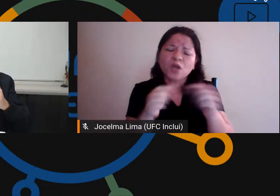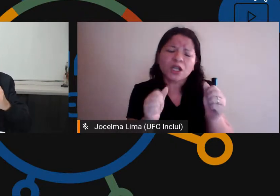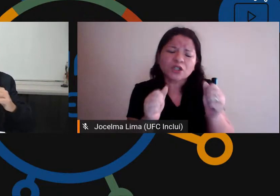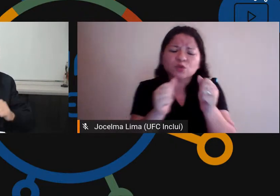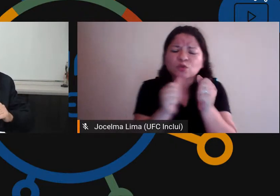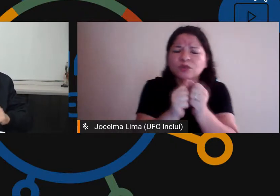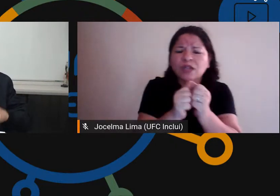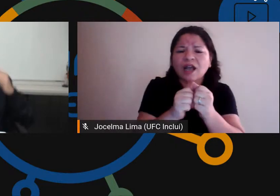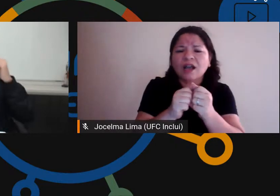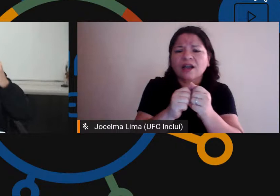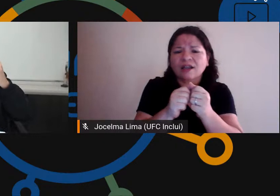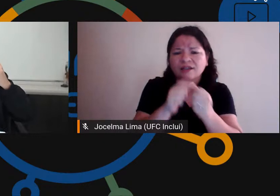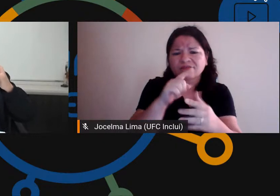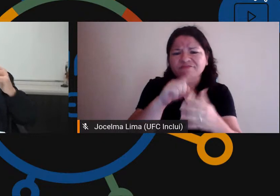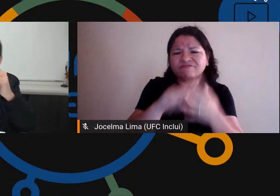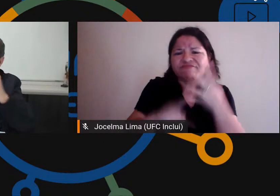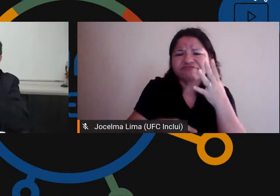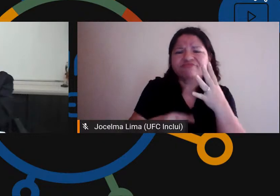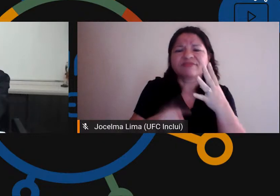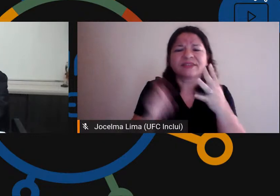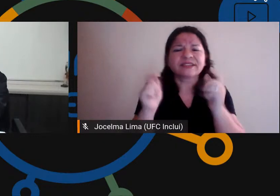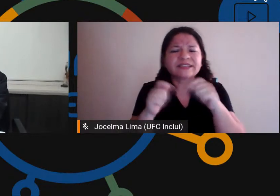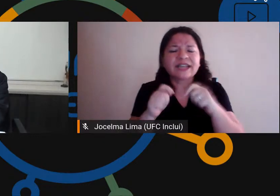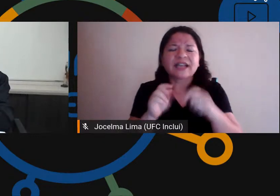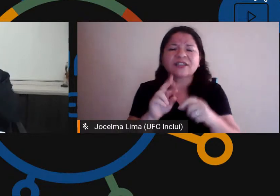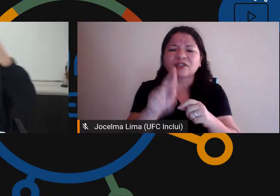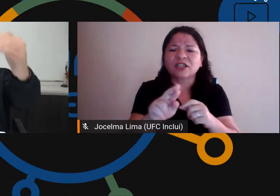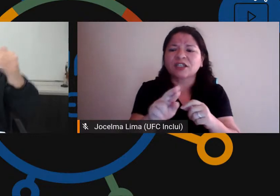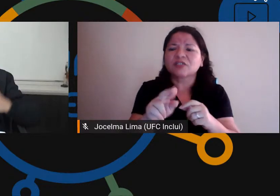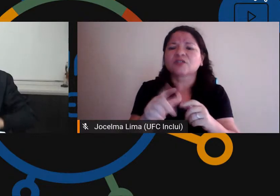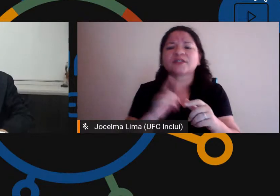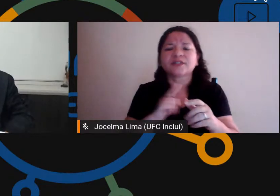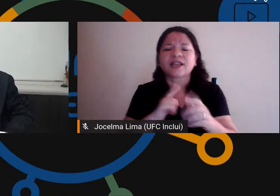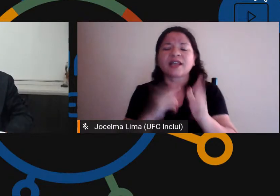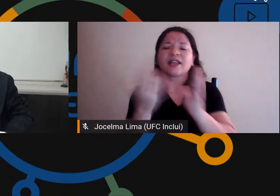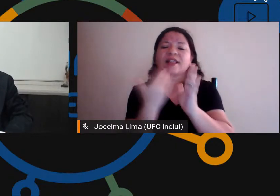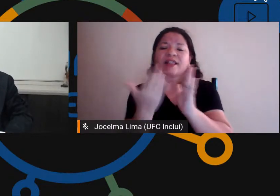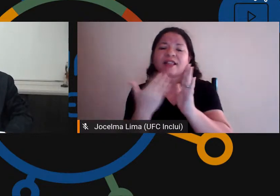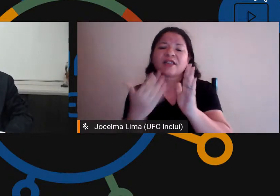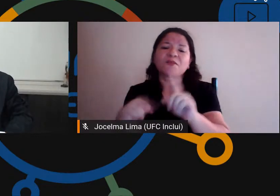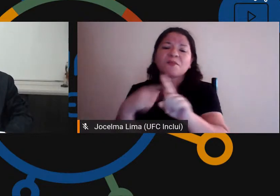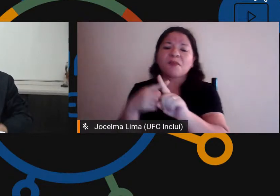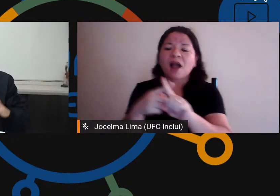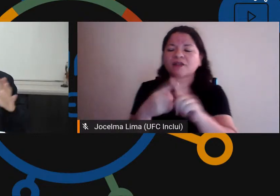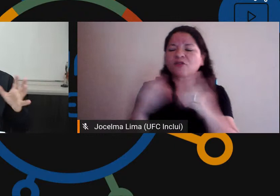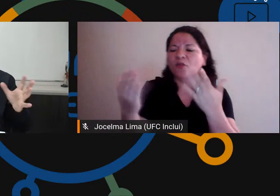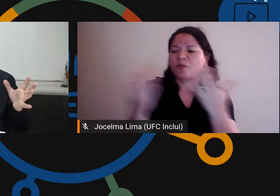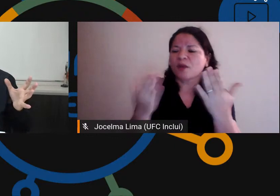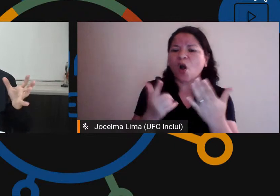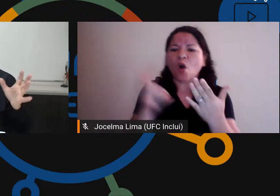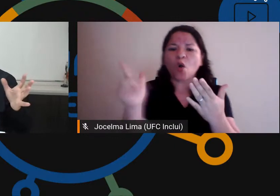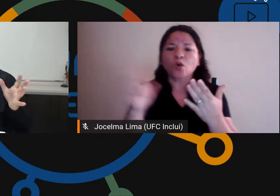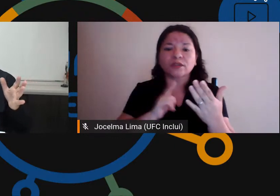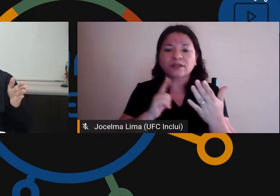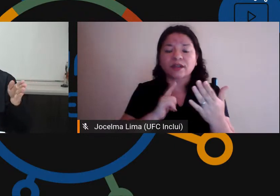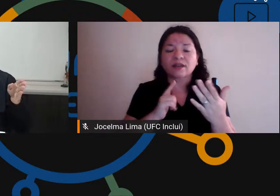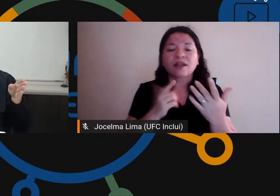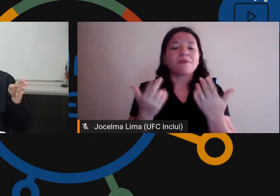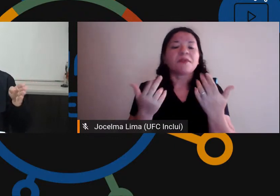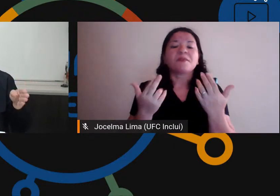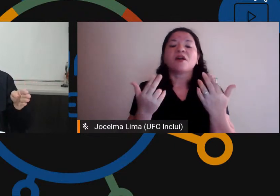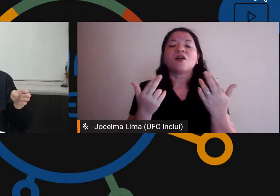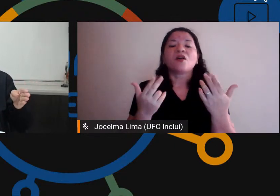dados eu posso dizer tal coisa? Por que que dizendo tal coisa, mais juntando os dados da literatura, eu posso dizer outra? Que é o mesmo processo quando eu faço